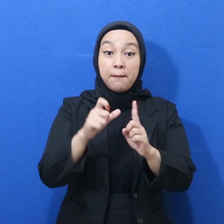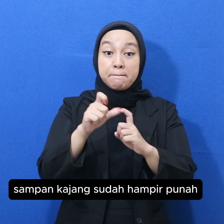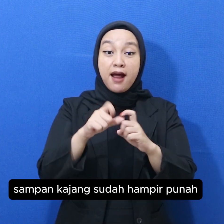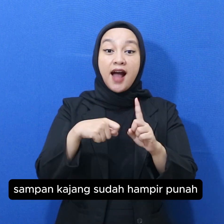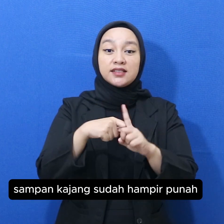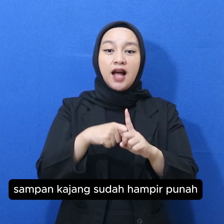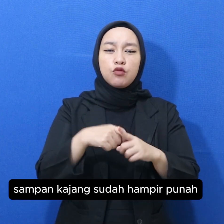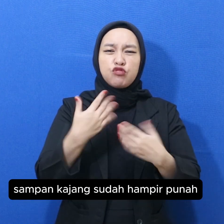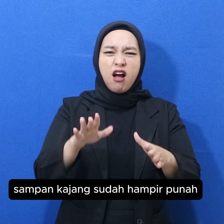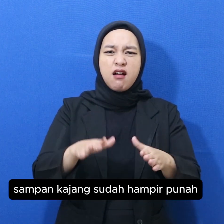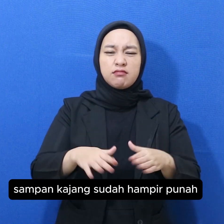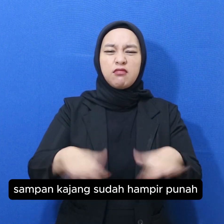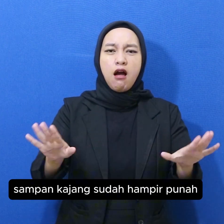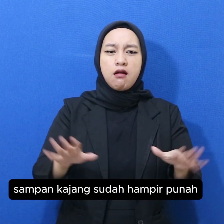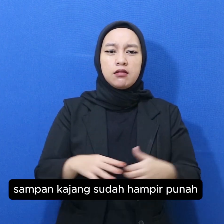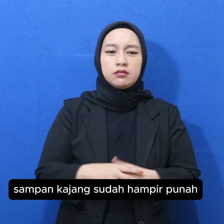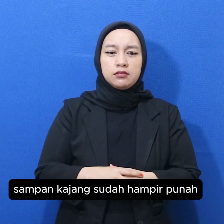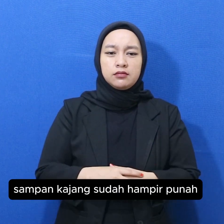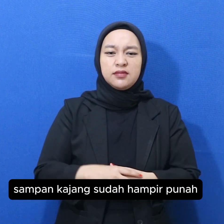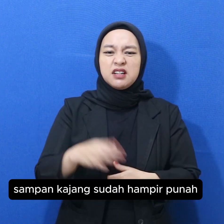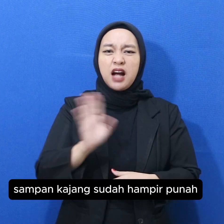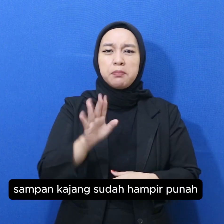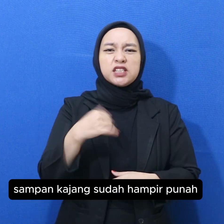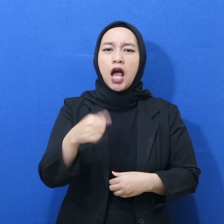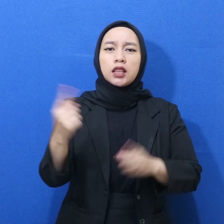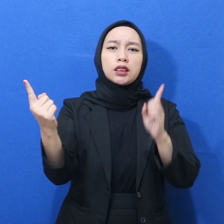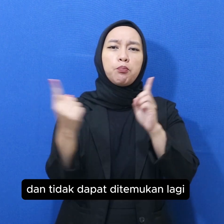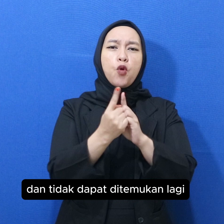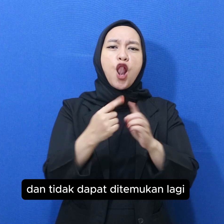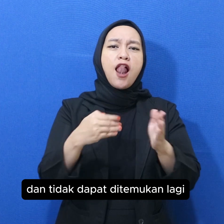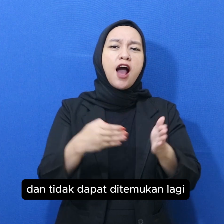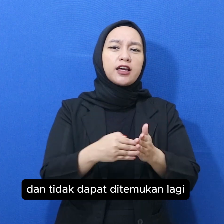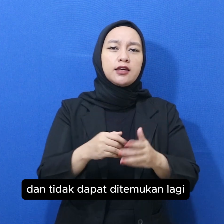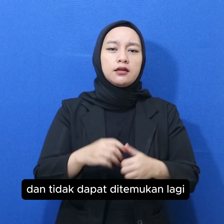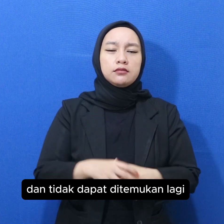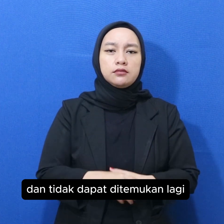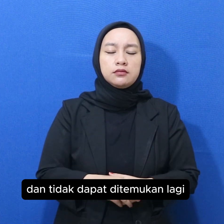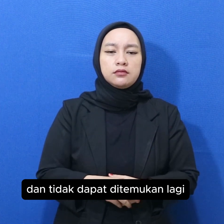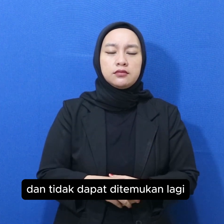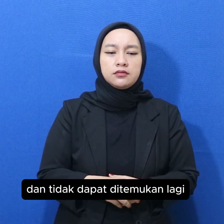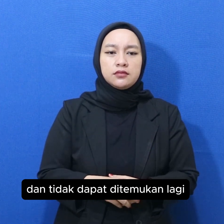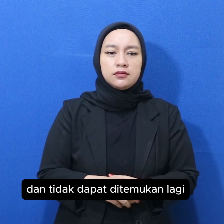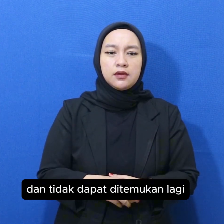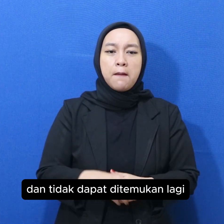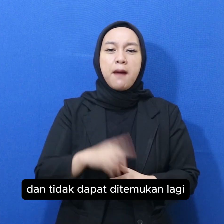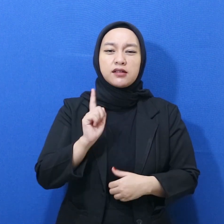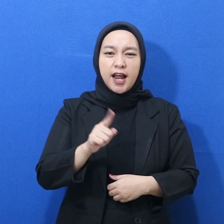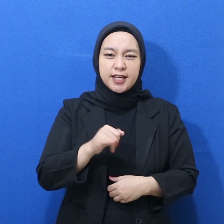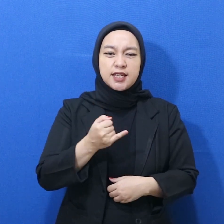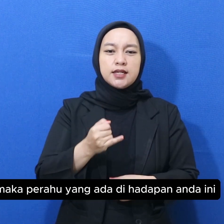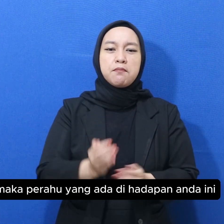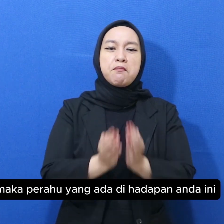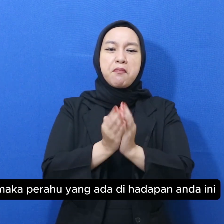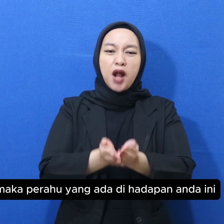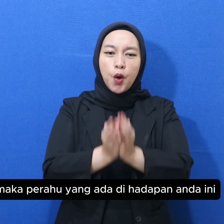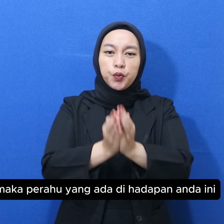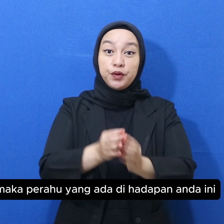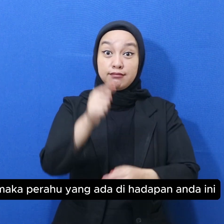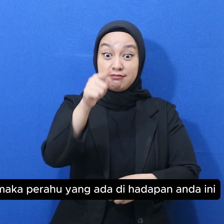Kajang sudah hampir punah dan tidak dapat ditemukan lagi. Maka, perahu yang ada di